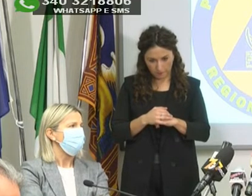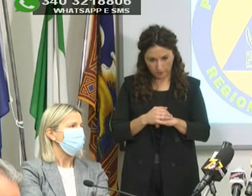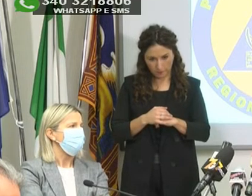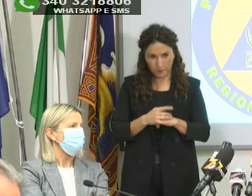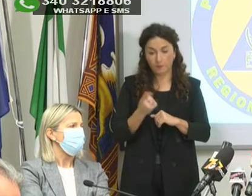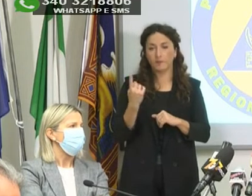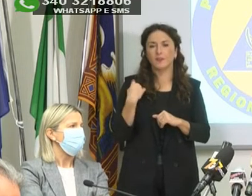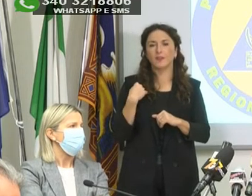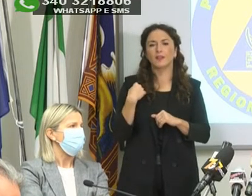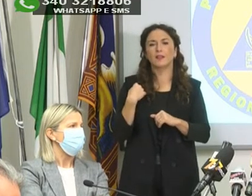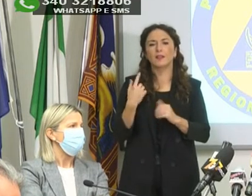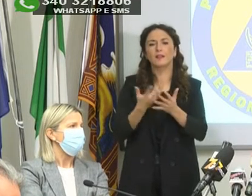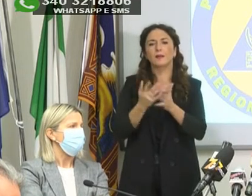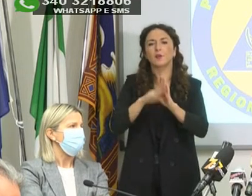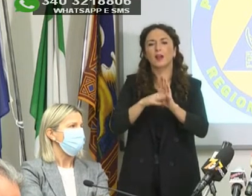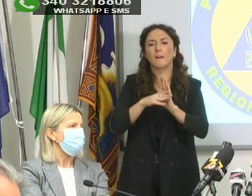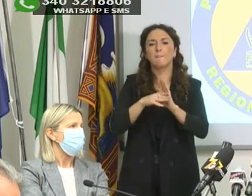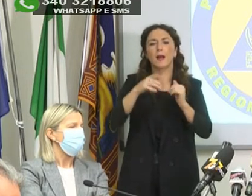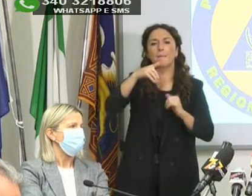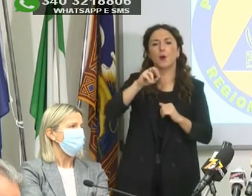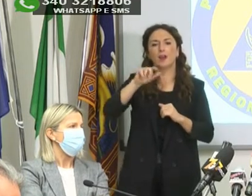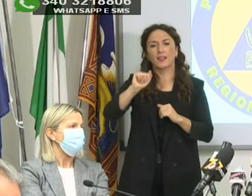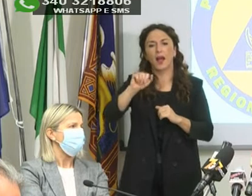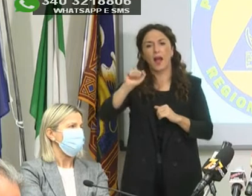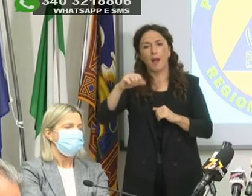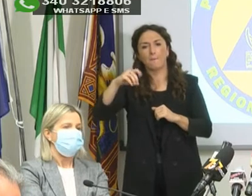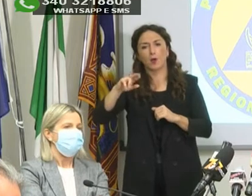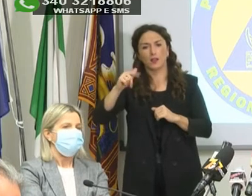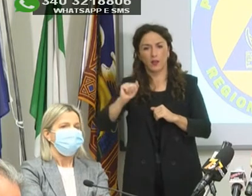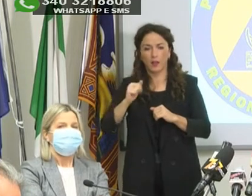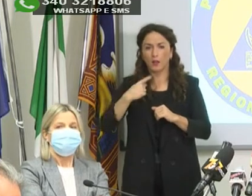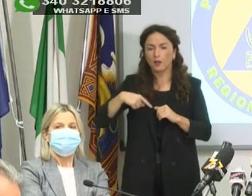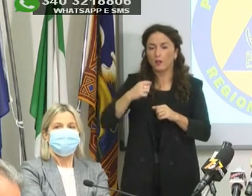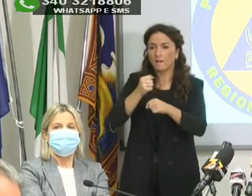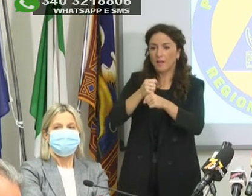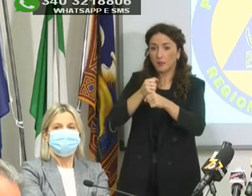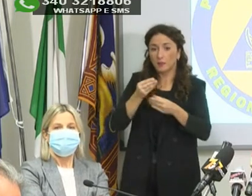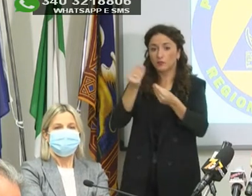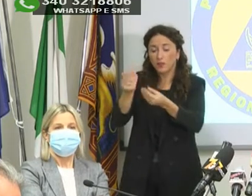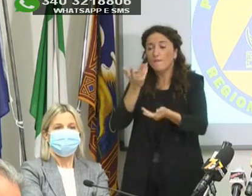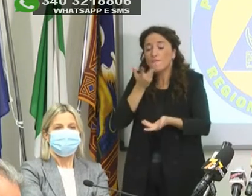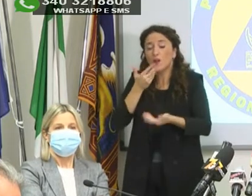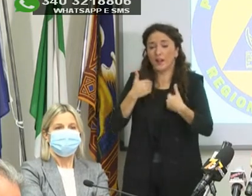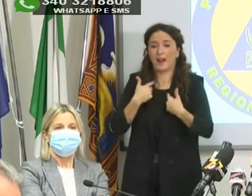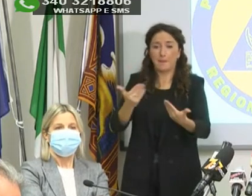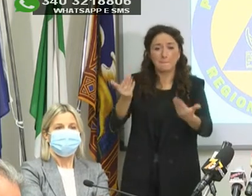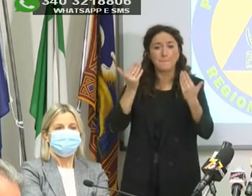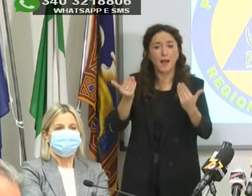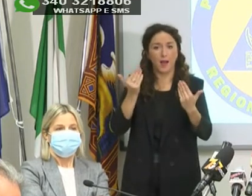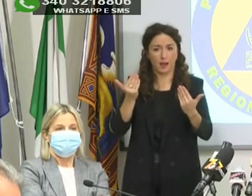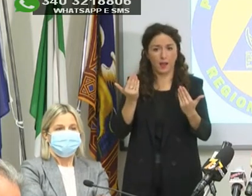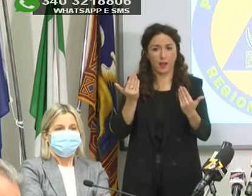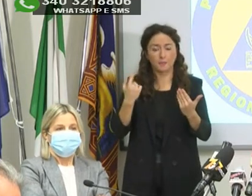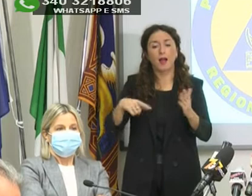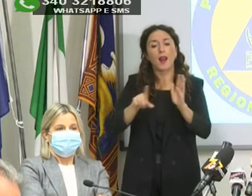da porta a porta, cioè non è che noi non vogliamo dare i vaccini alle farmacie, ma io vorrei riempire le farmacie di vaccini. Però siamo